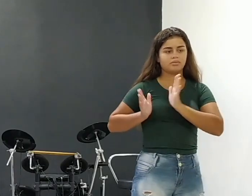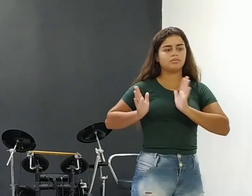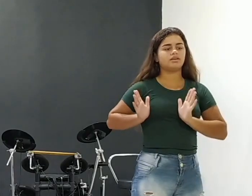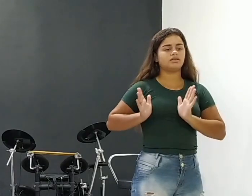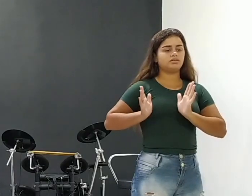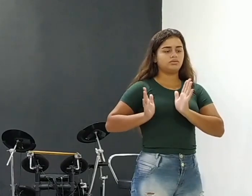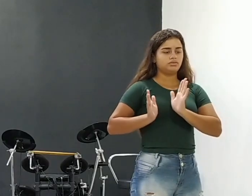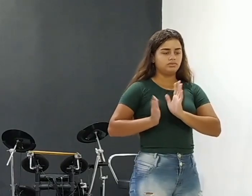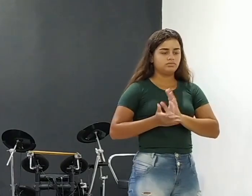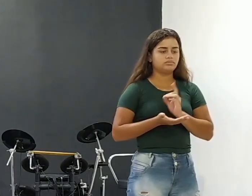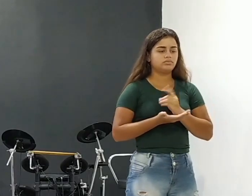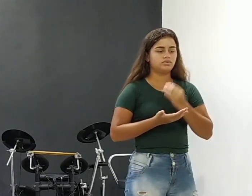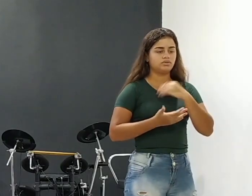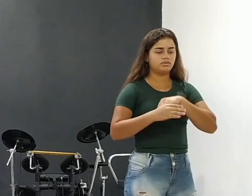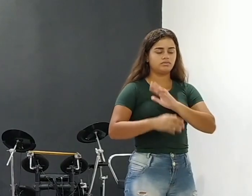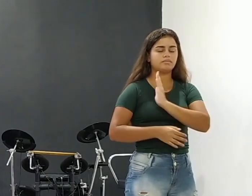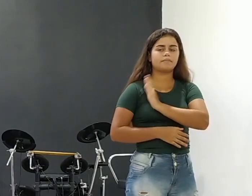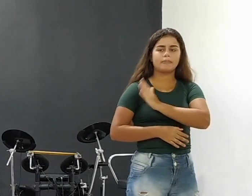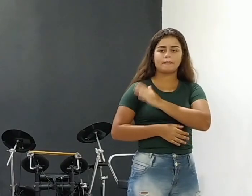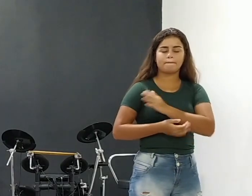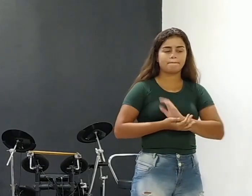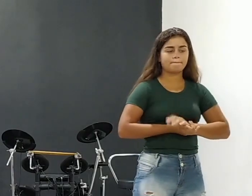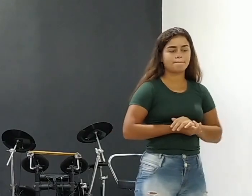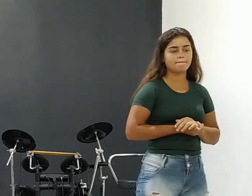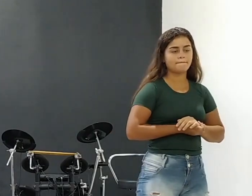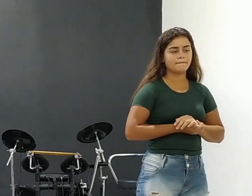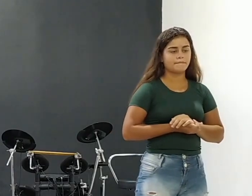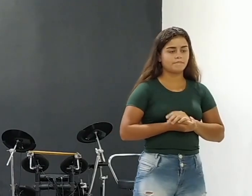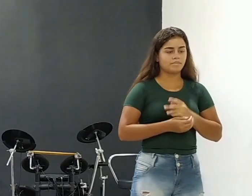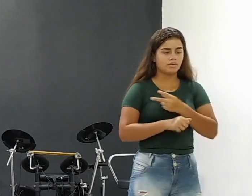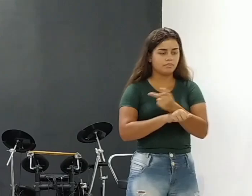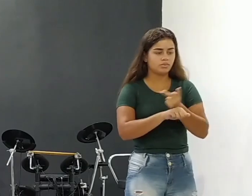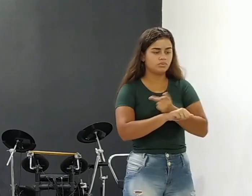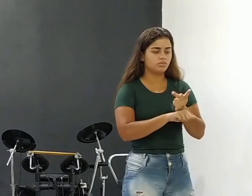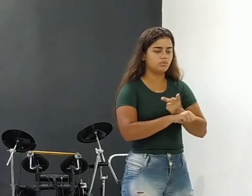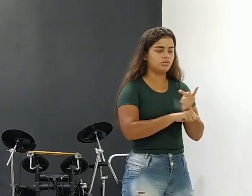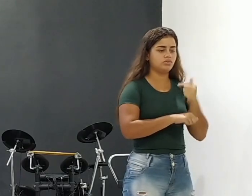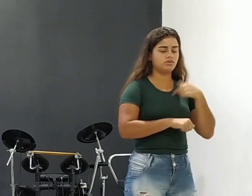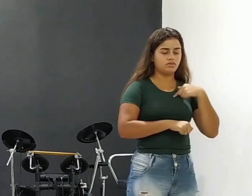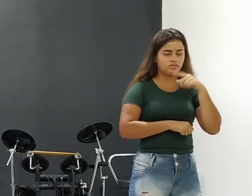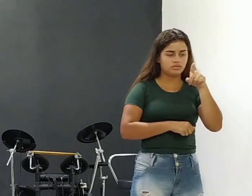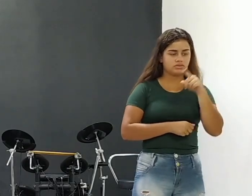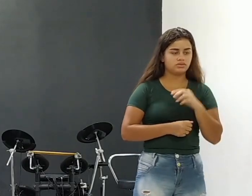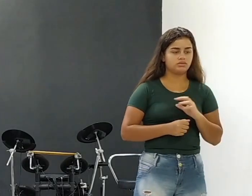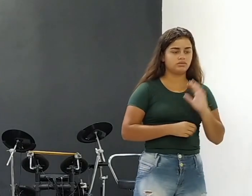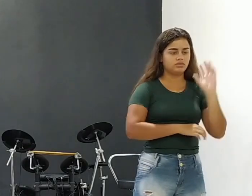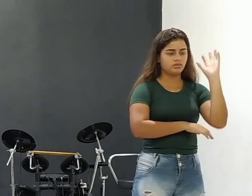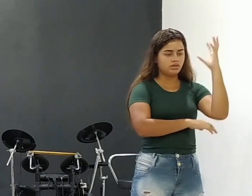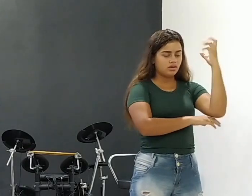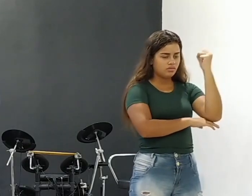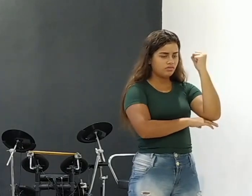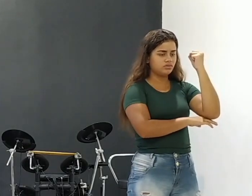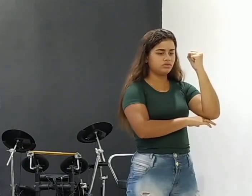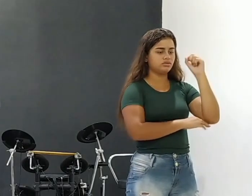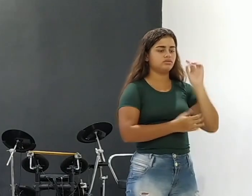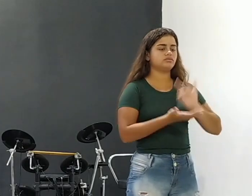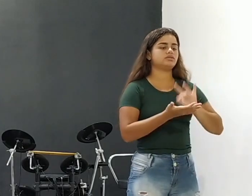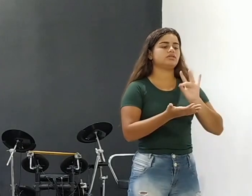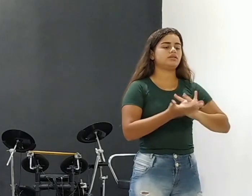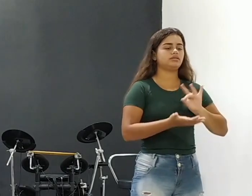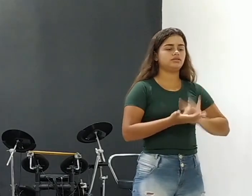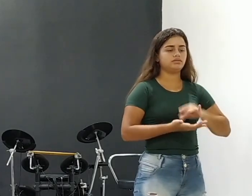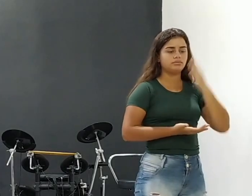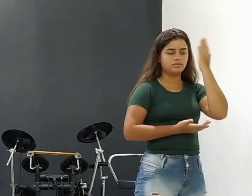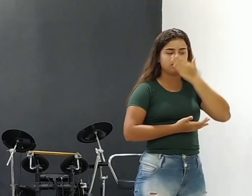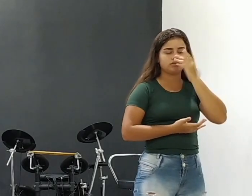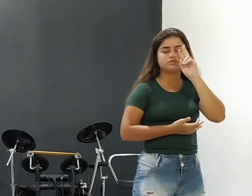está procurando eu e você, que somos árvore seca, mas estamos com sinceridade na presença dEle.